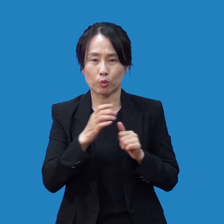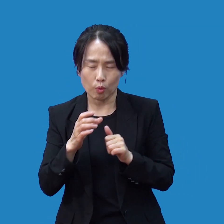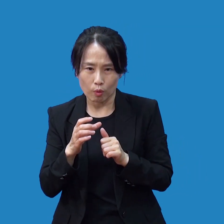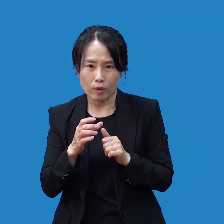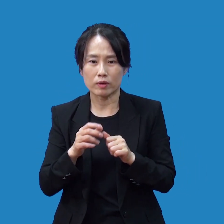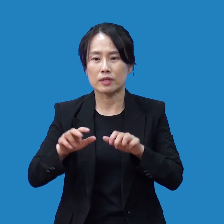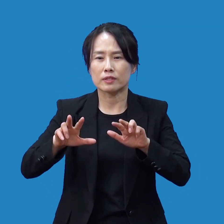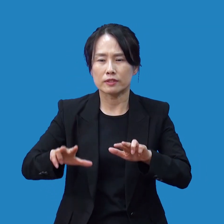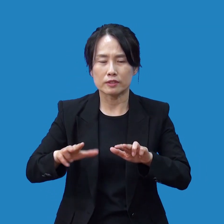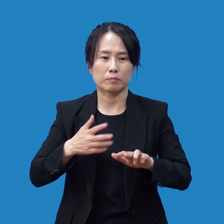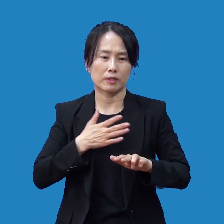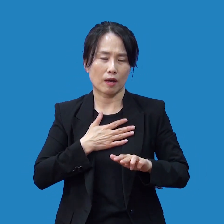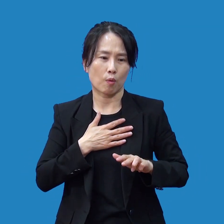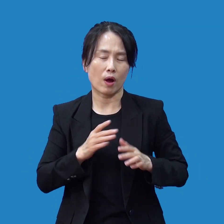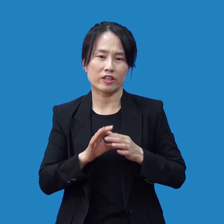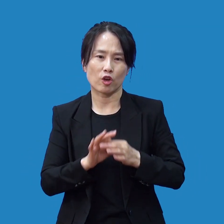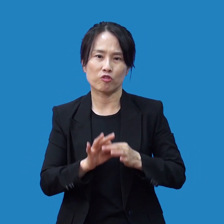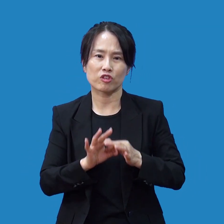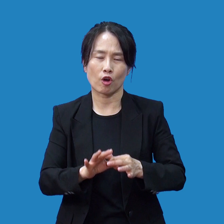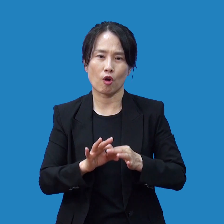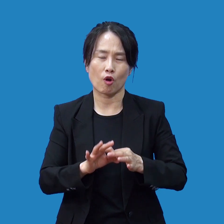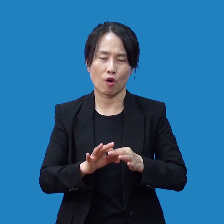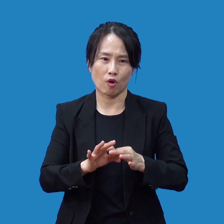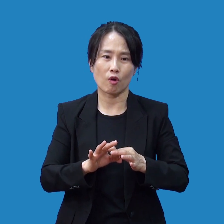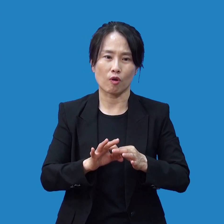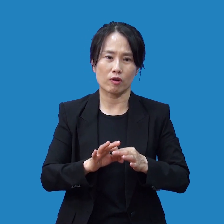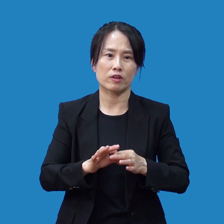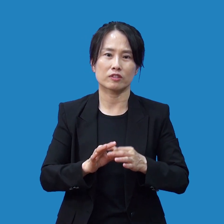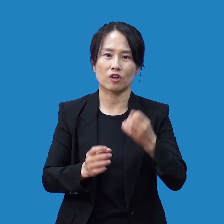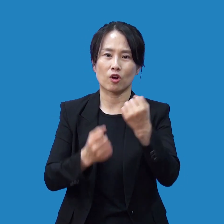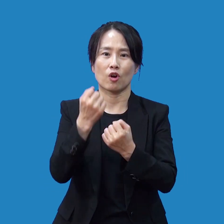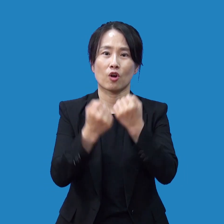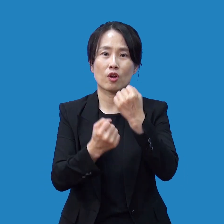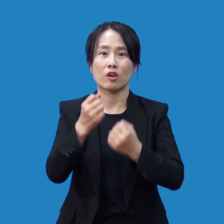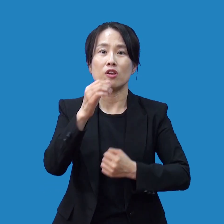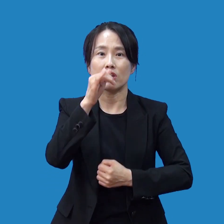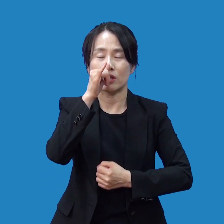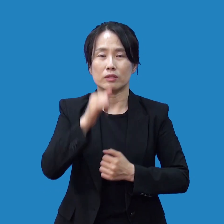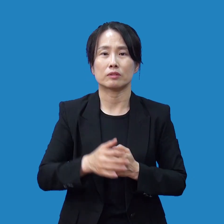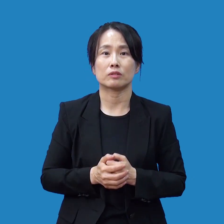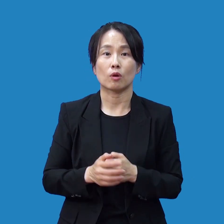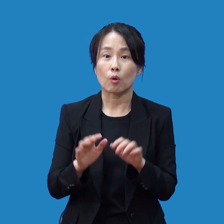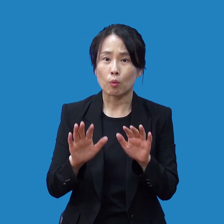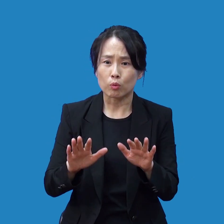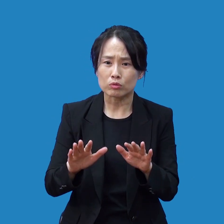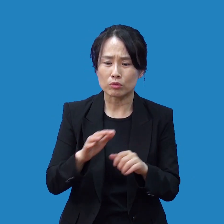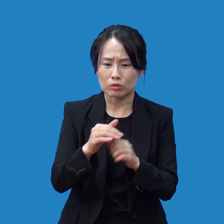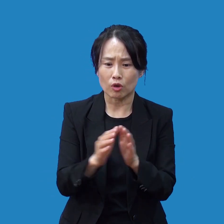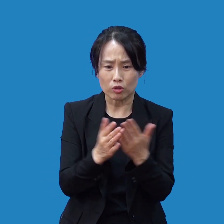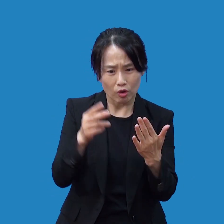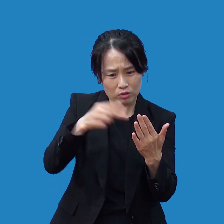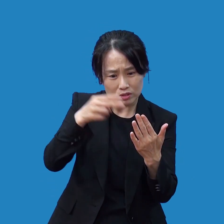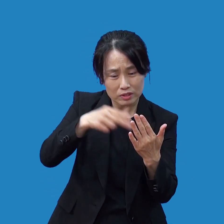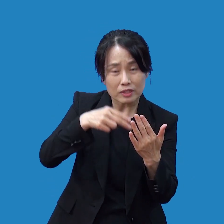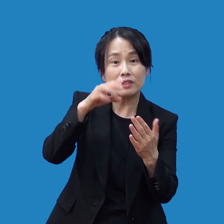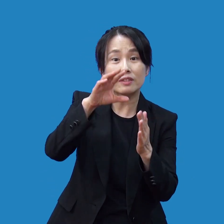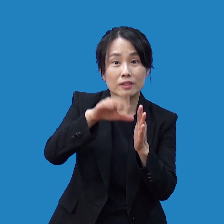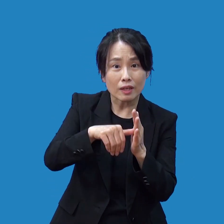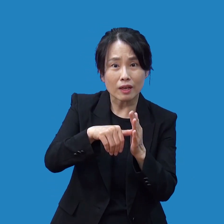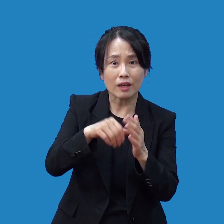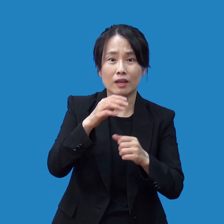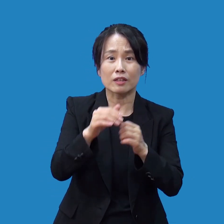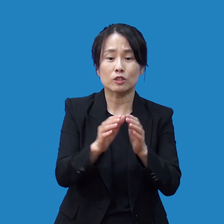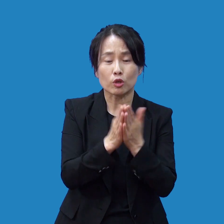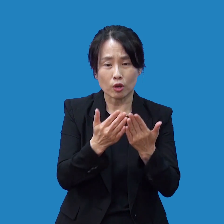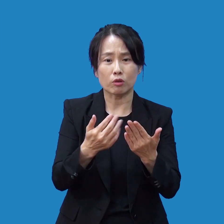드러내어 주십니다. 그러므로 오늘날 우리 역시도 주님께서 우리에게 주신 성경을 읽을 때 또 이